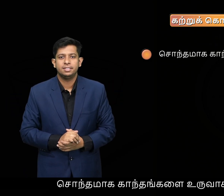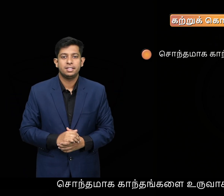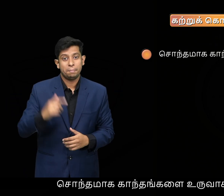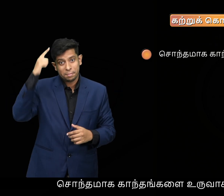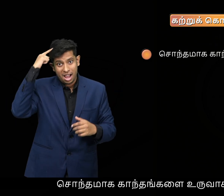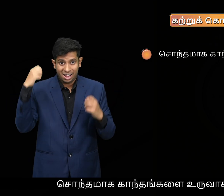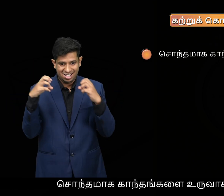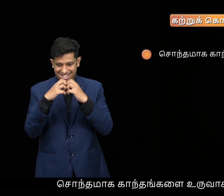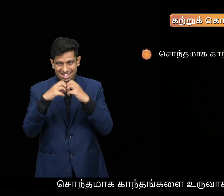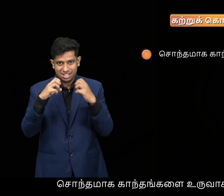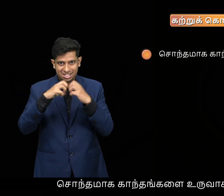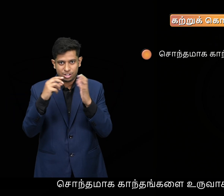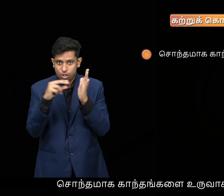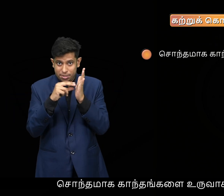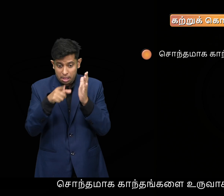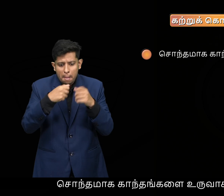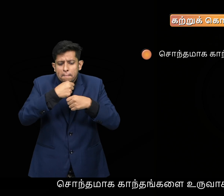சொந்தமாக காந்தங்களை உருவாக்குதல்,